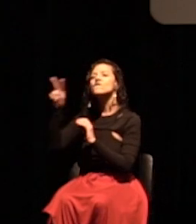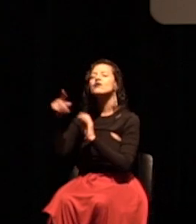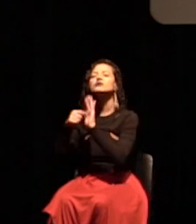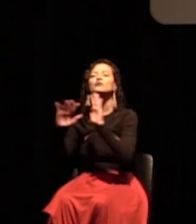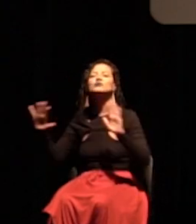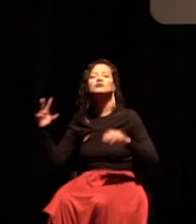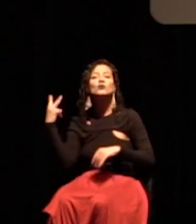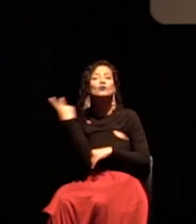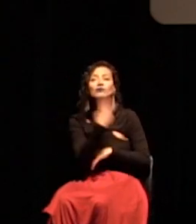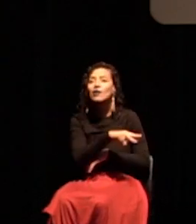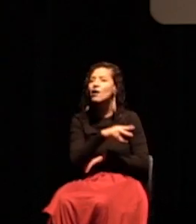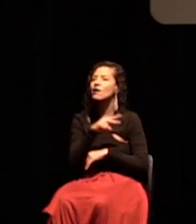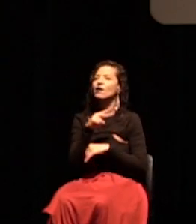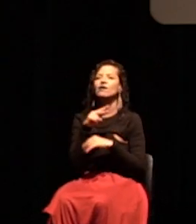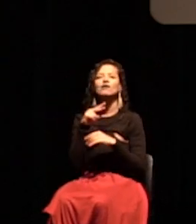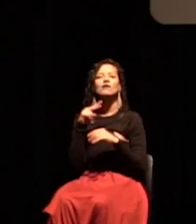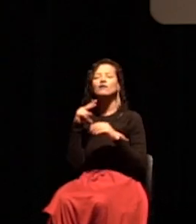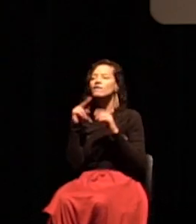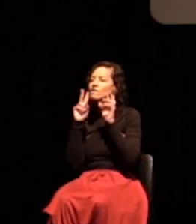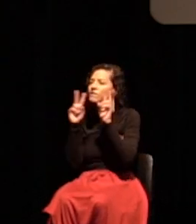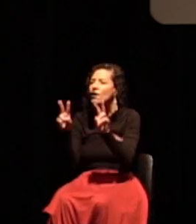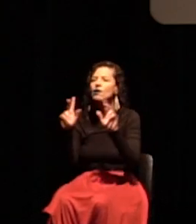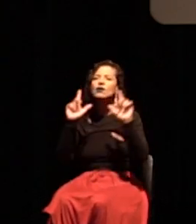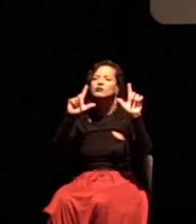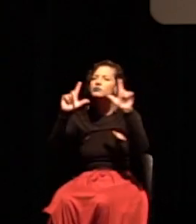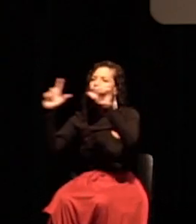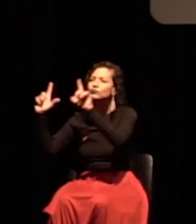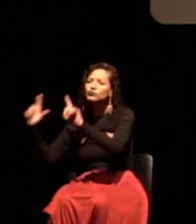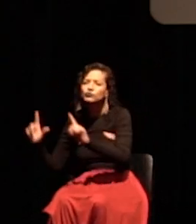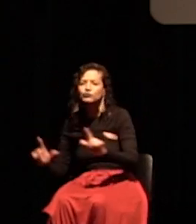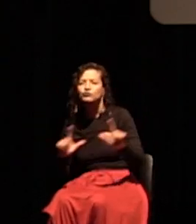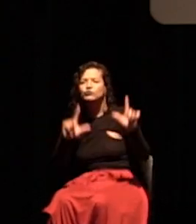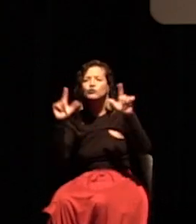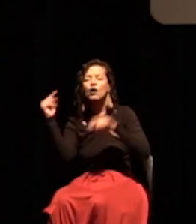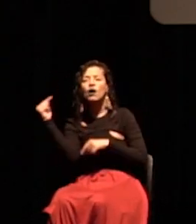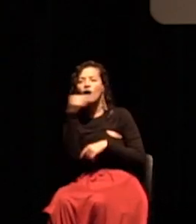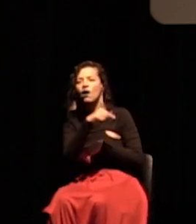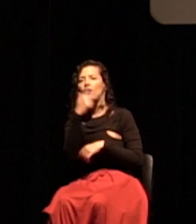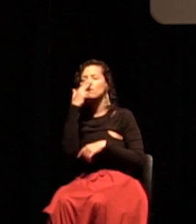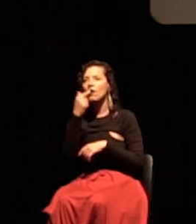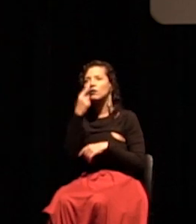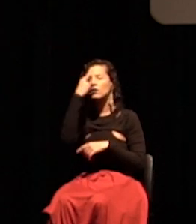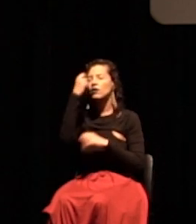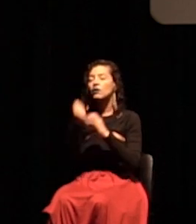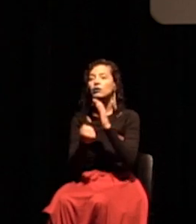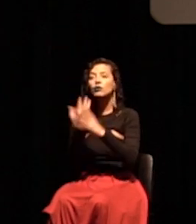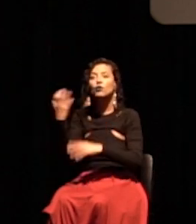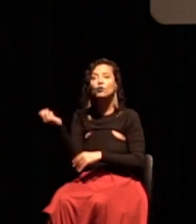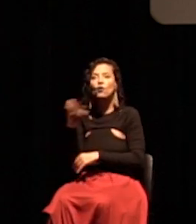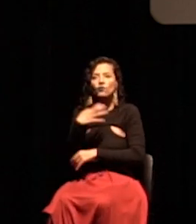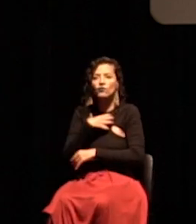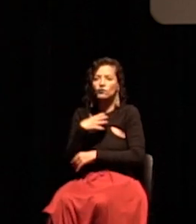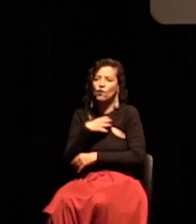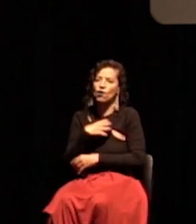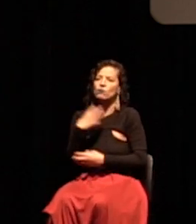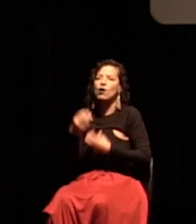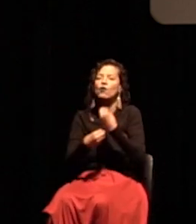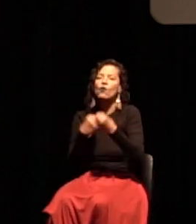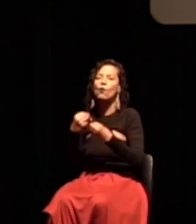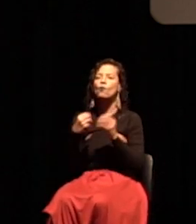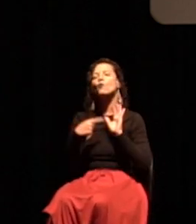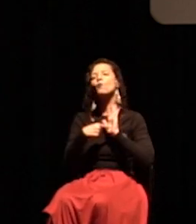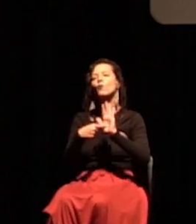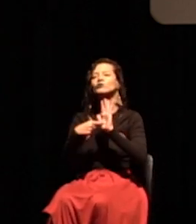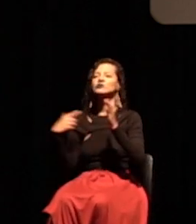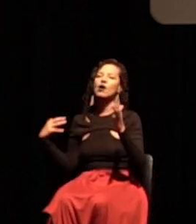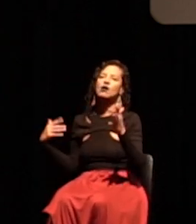dispositivos da própria exposição, e é uma exposição em que ela reinventou as formas de apresentação do seu trabalho histórico. Só ela o